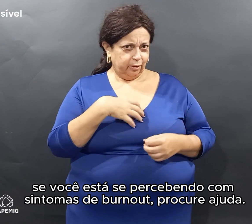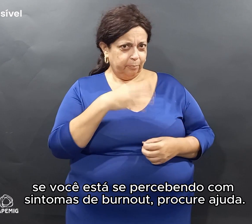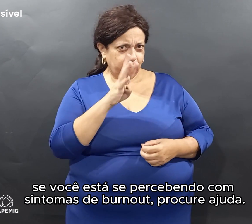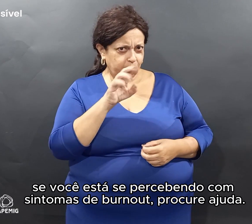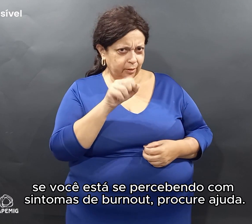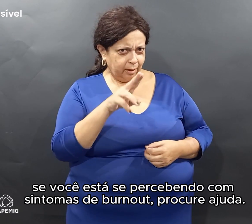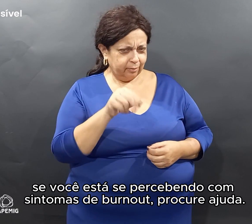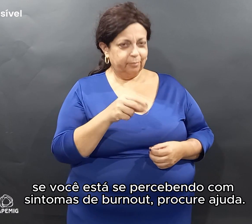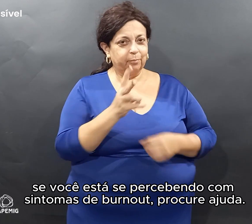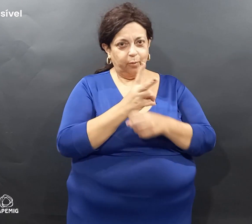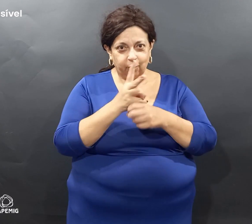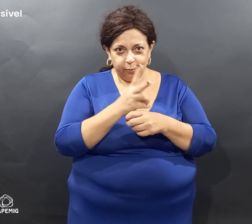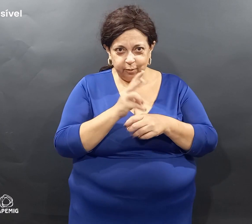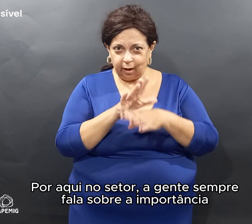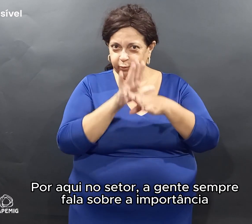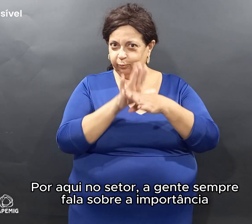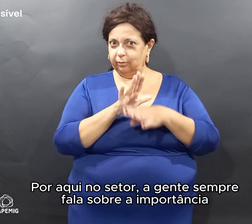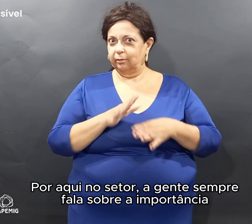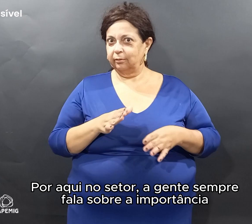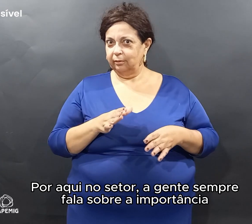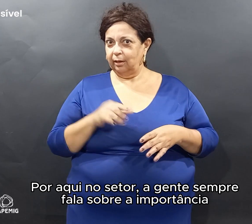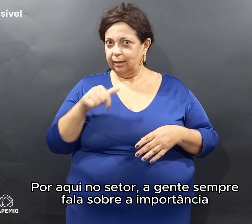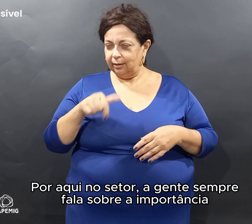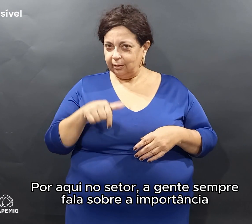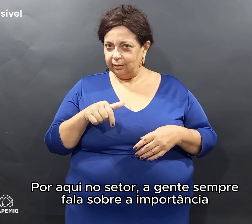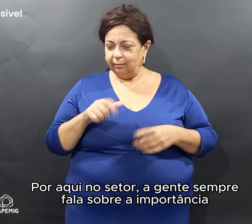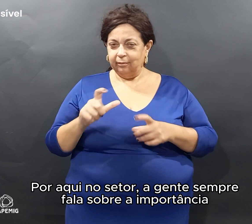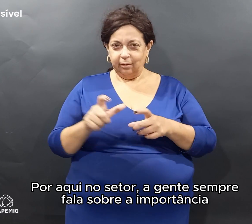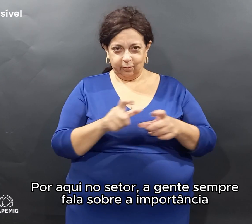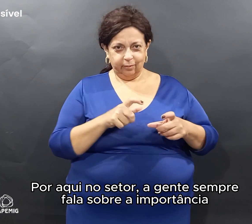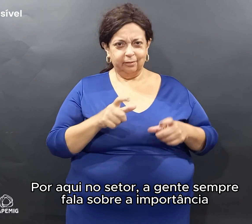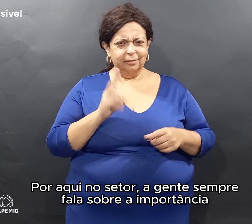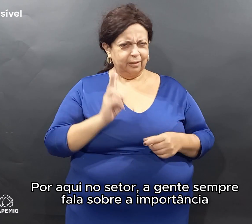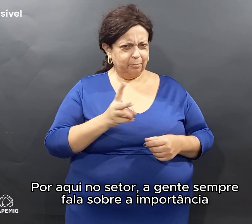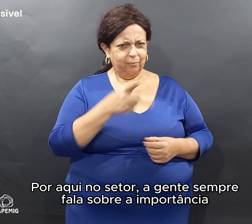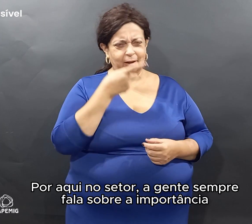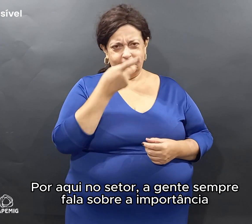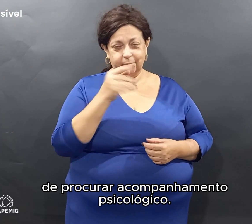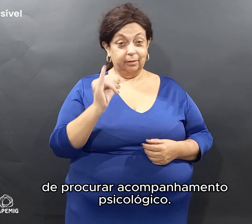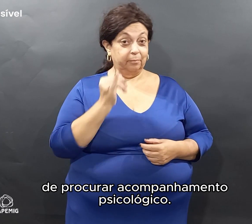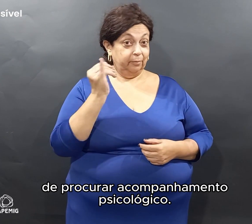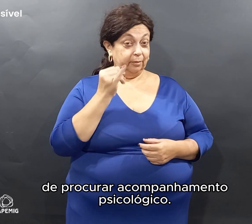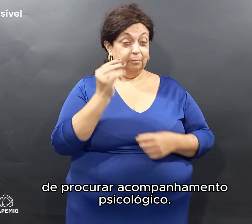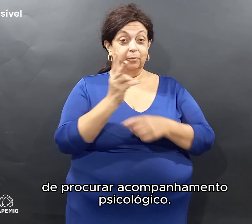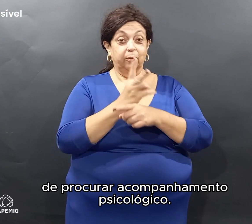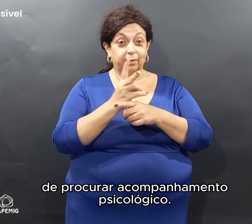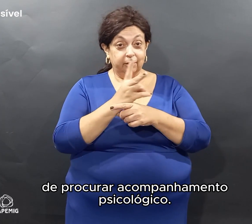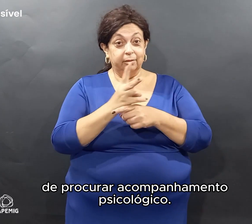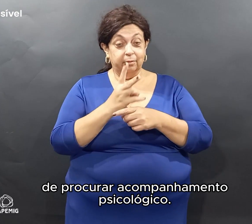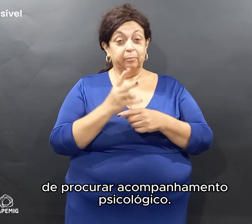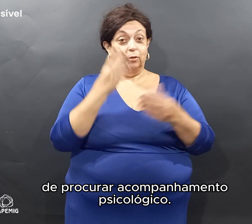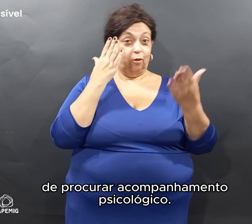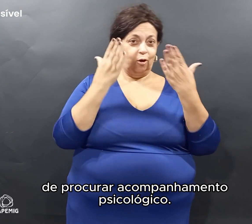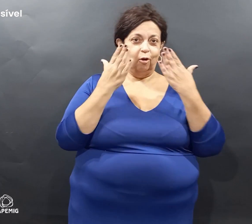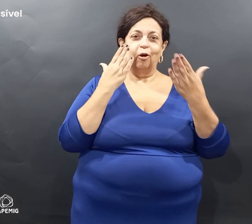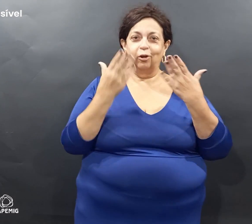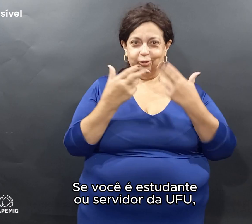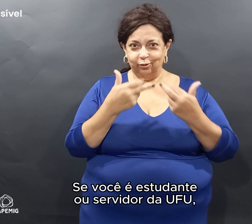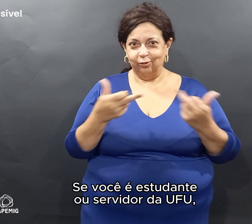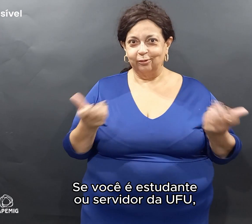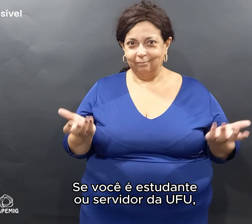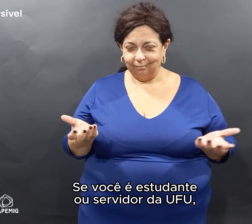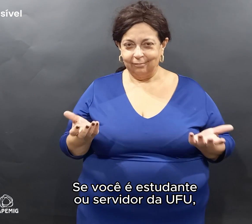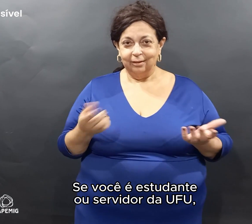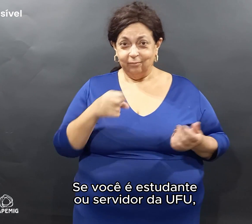burnout, procure ajuda. Por aqui no setor, a gente sempre fala sobre a importância de procurar acompanhamento psicológico.